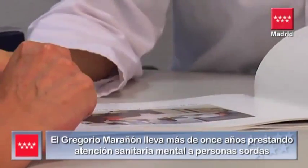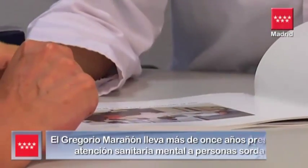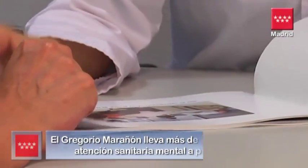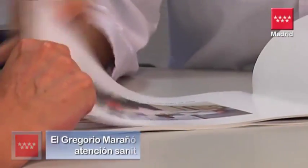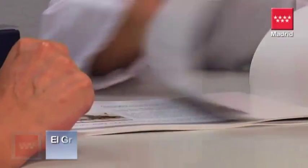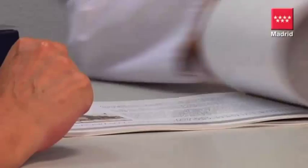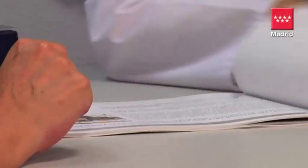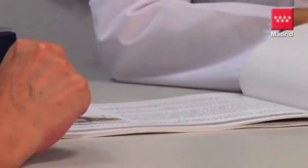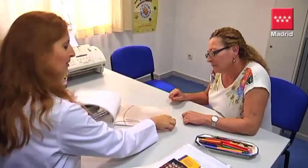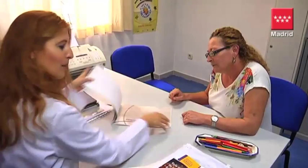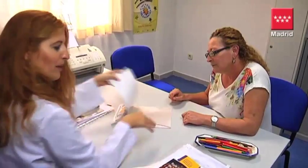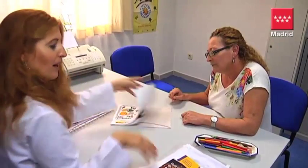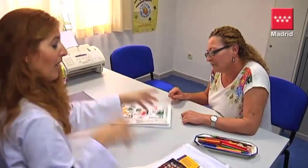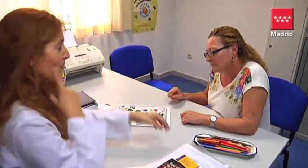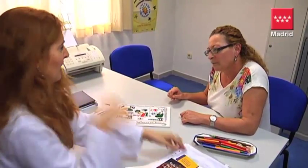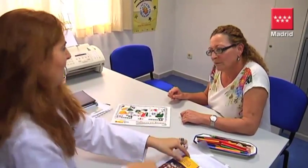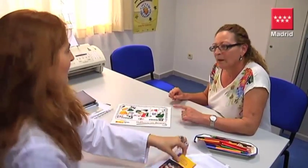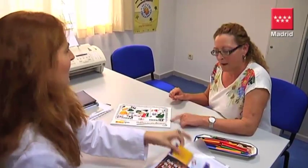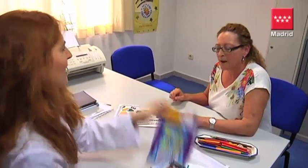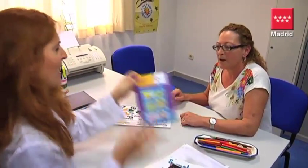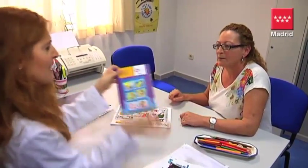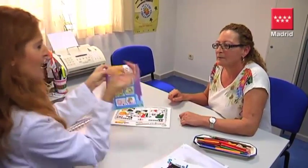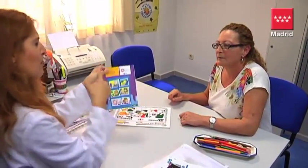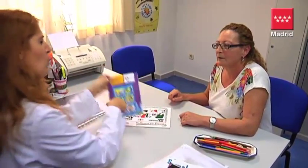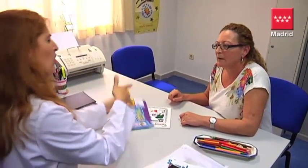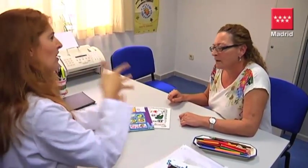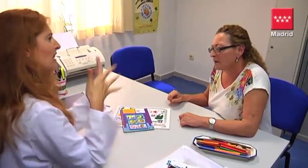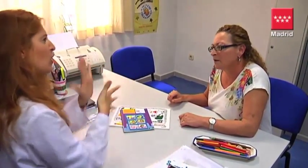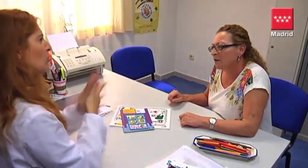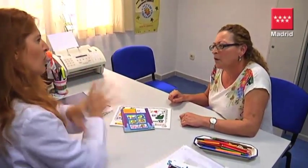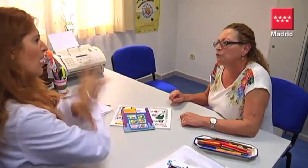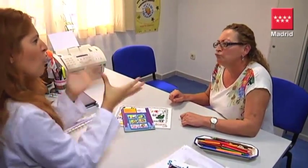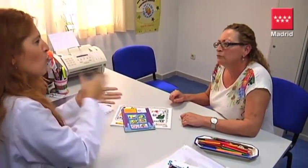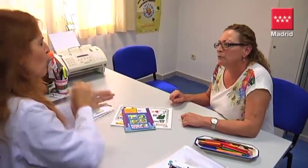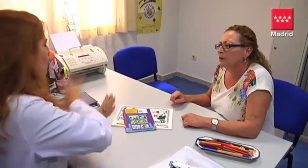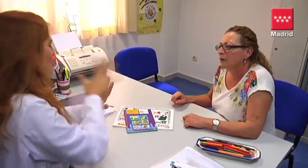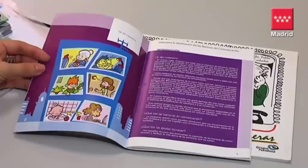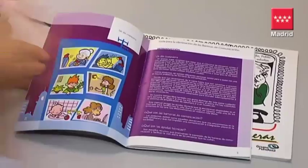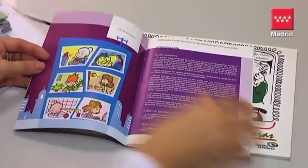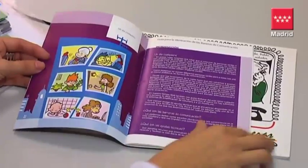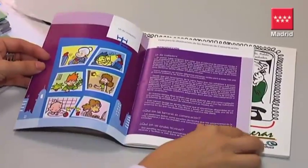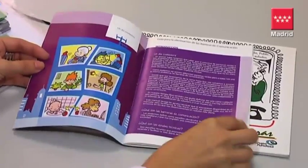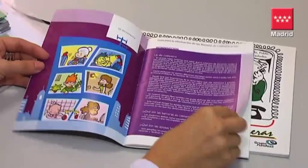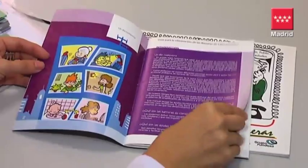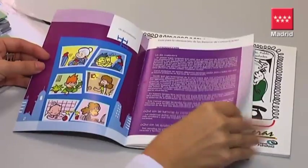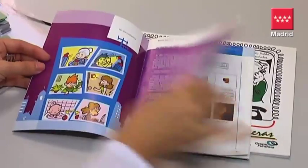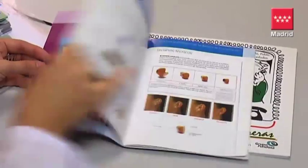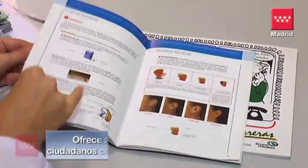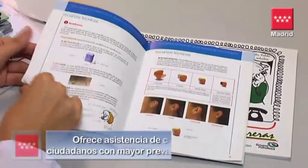con diferencia, es el trastorno adaptativo, que no es otra cosa sino las dificultades que una persona que no oye tiene para